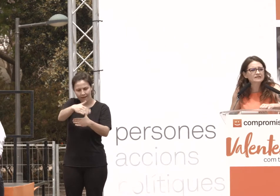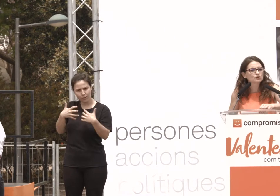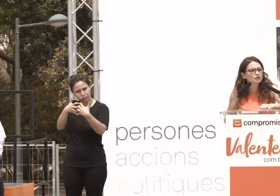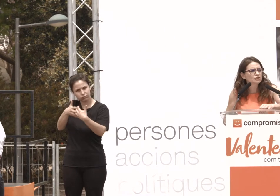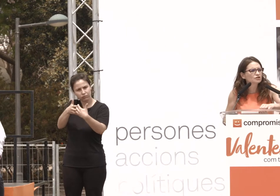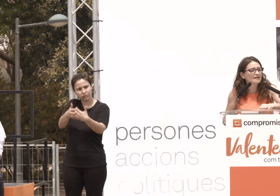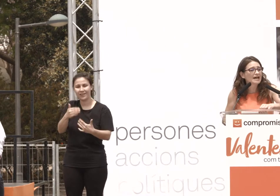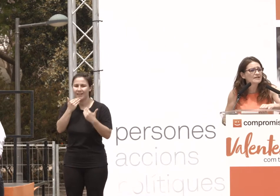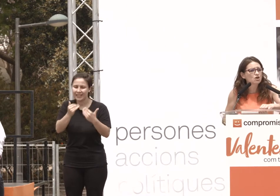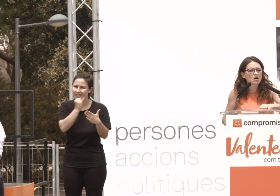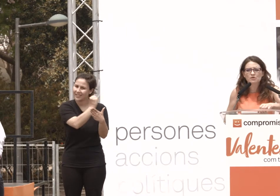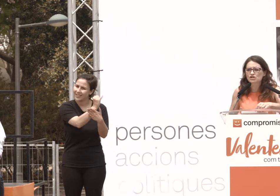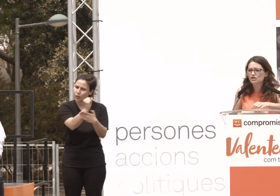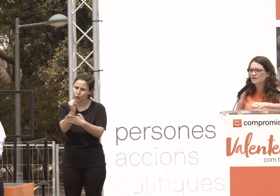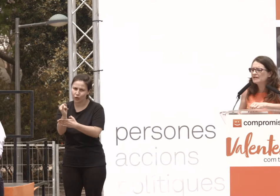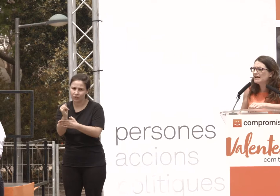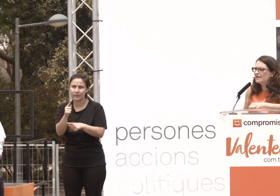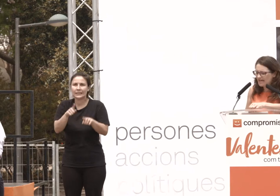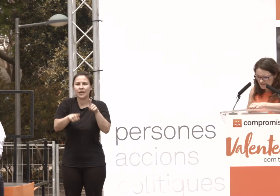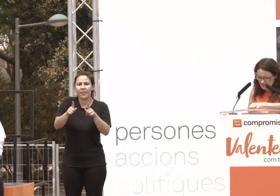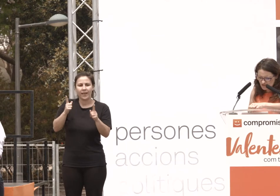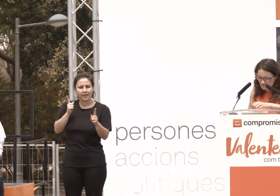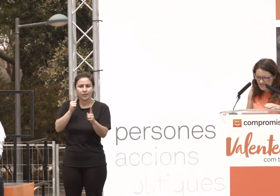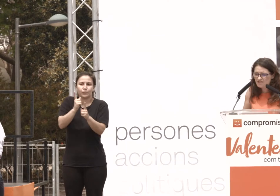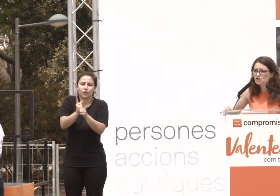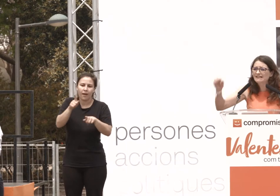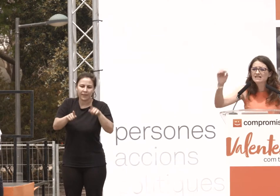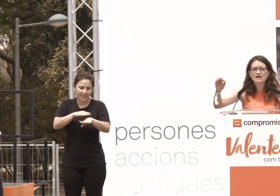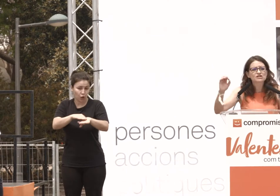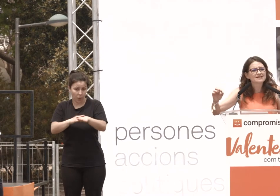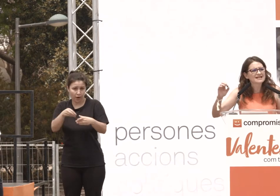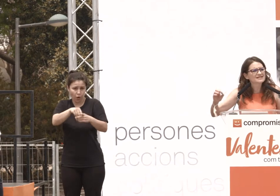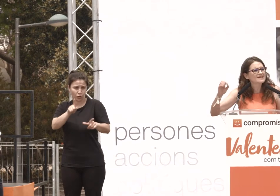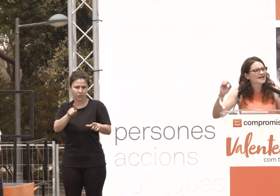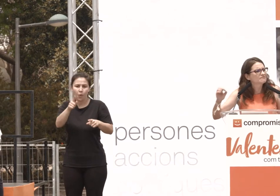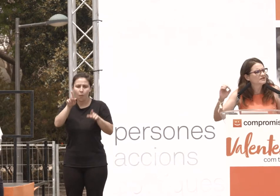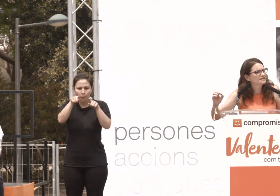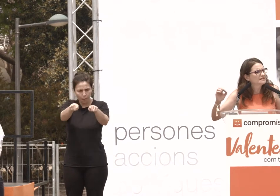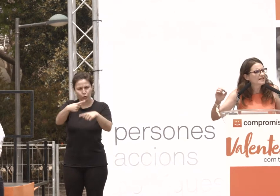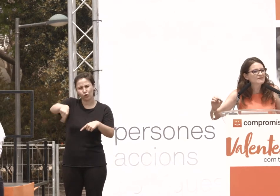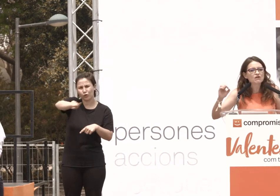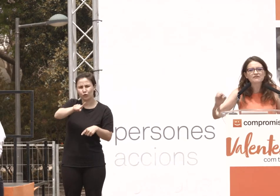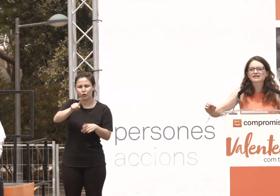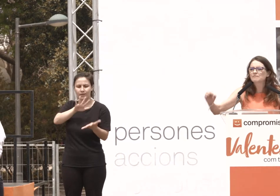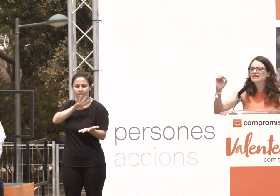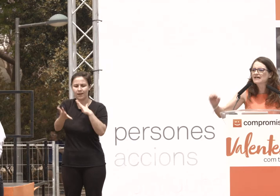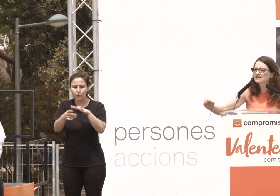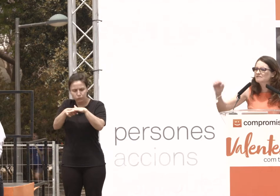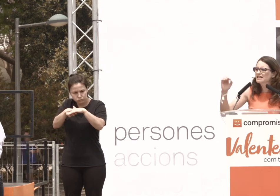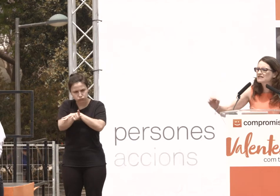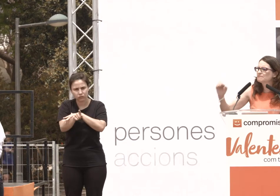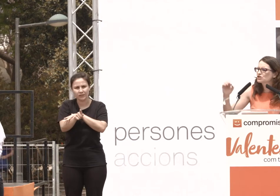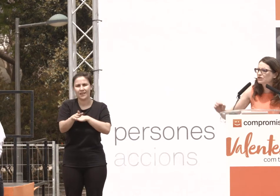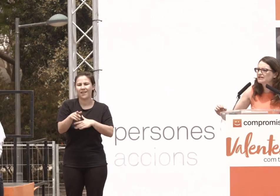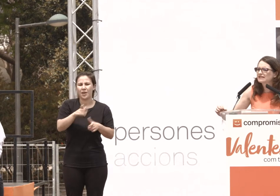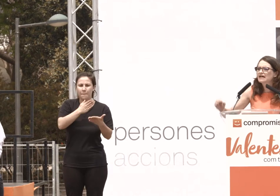les institucions, a vegades com a oposició, a vegades en els governs. Vosaltres vau ser els agents del canvi i vau fer que milers i